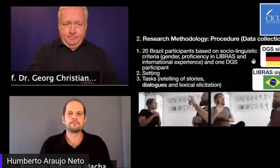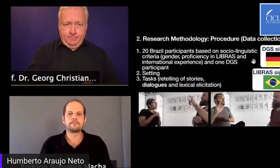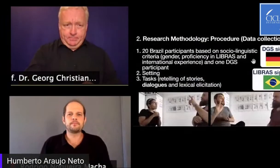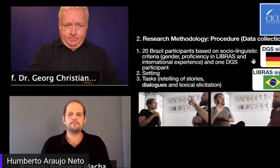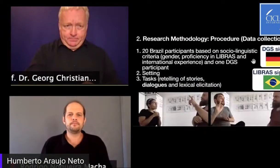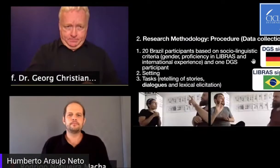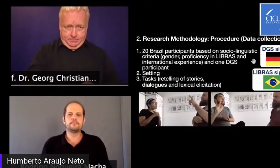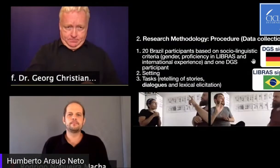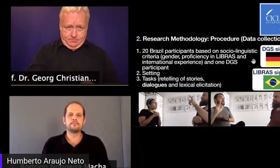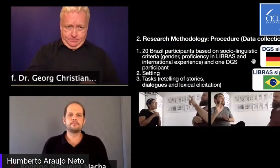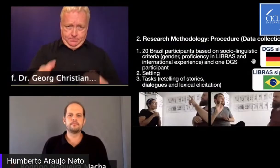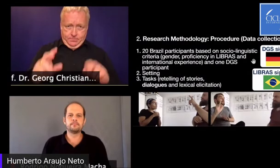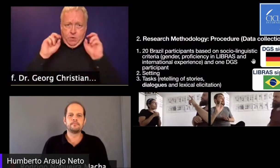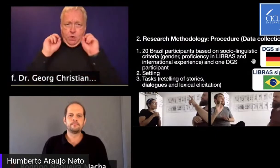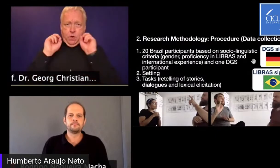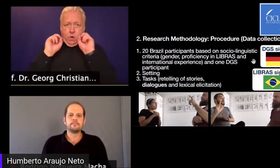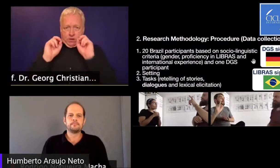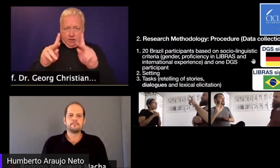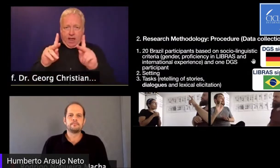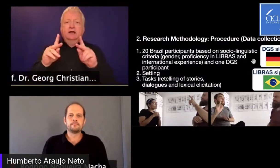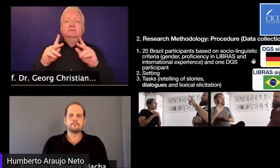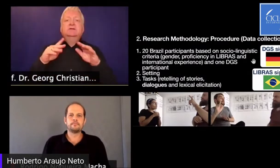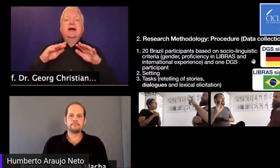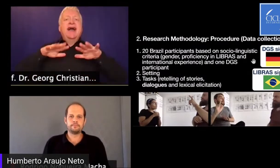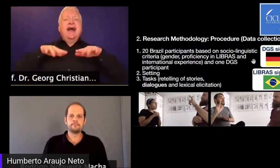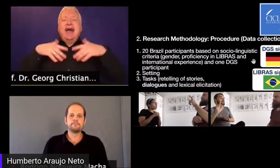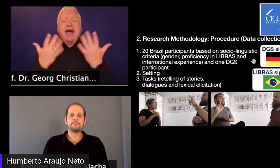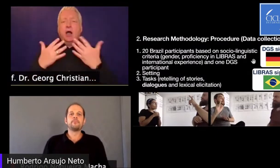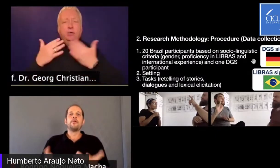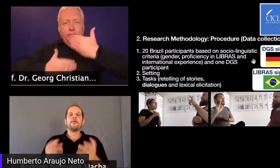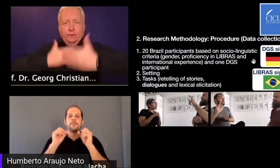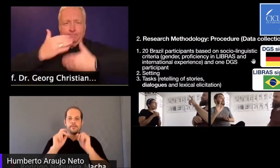fizemos essa coleta.